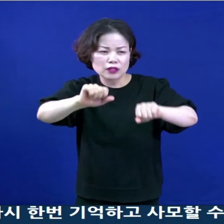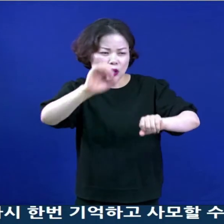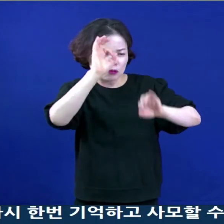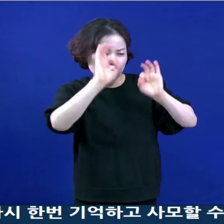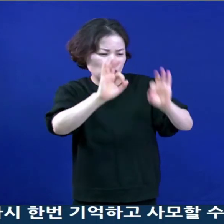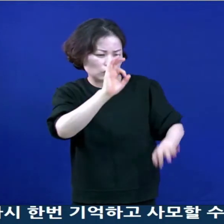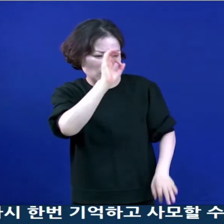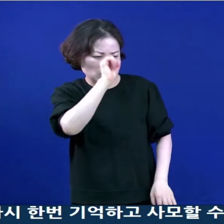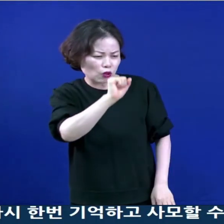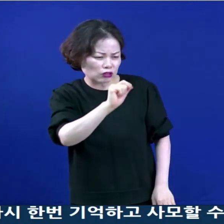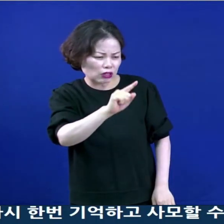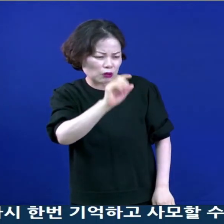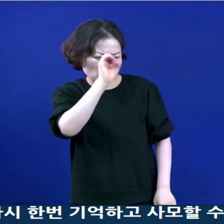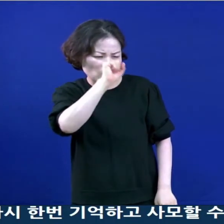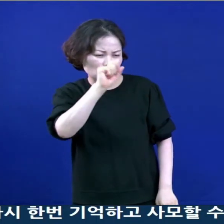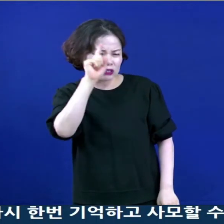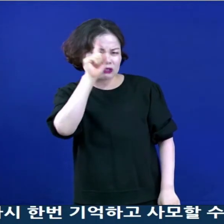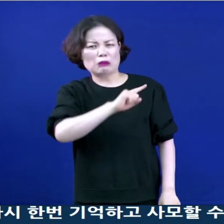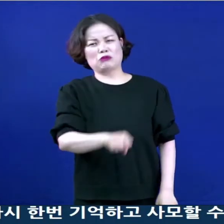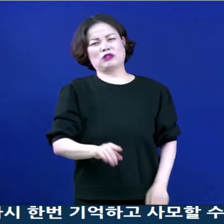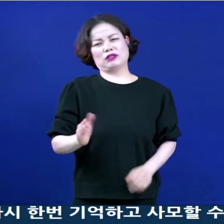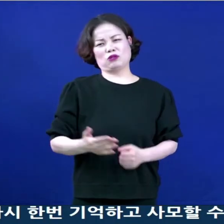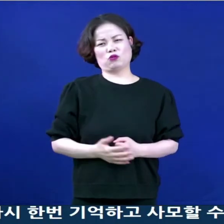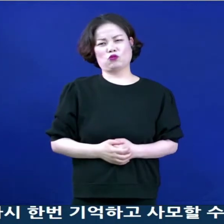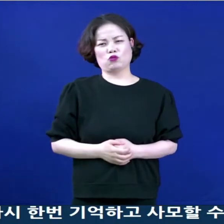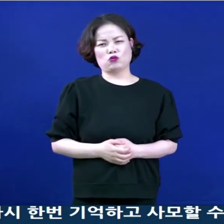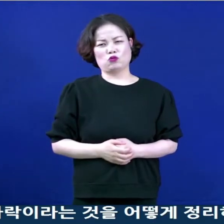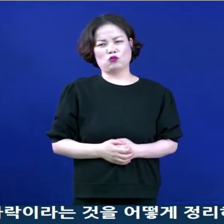것이 보시기에 안 좋은 게 돼버린 겁니다.